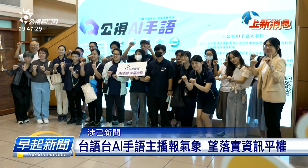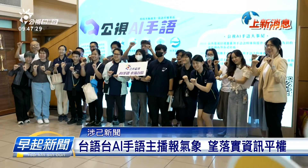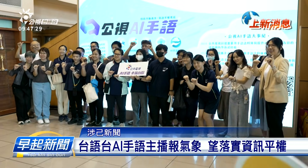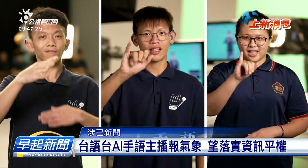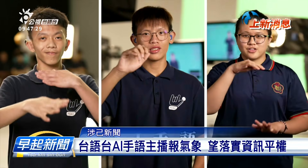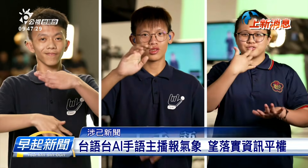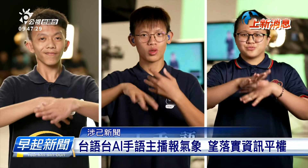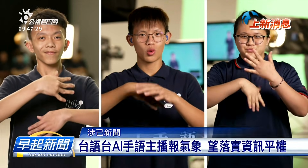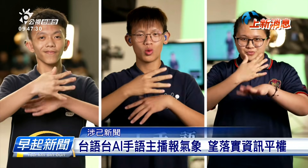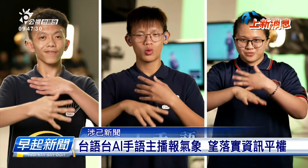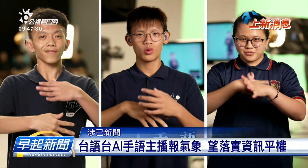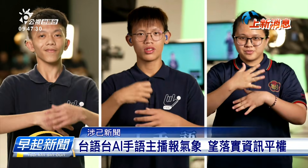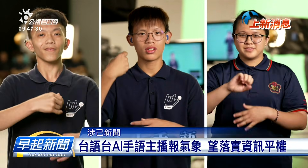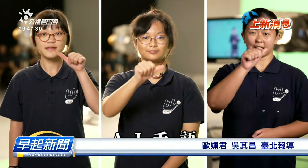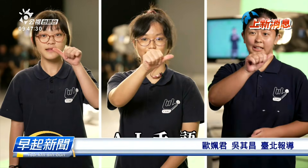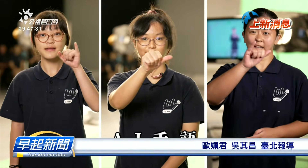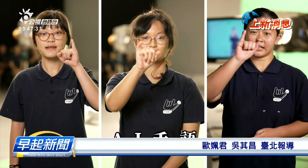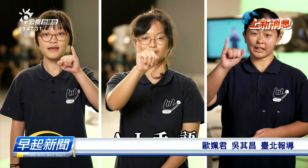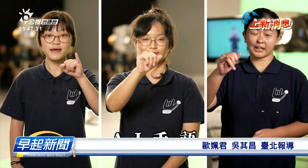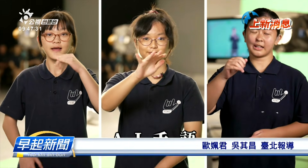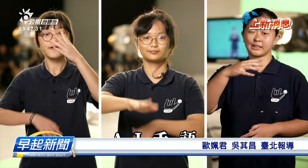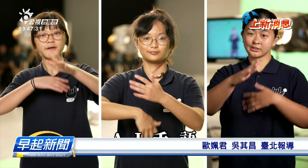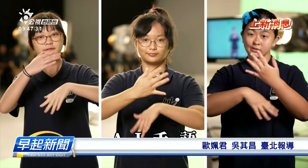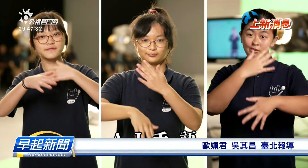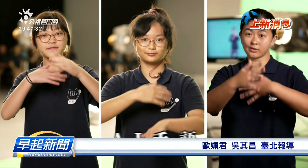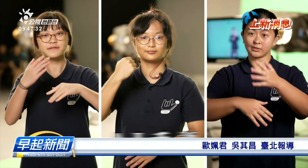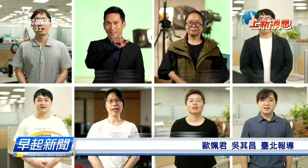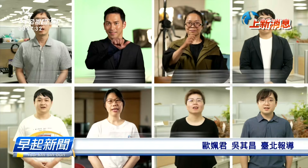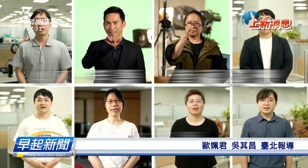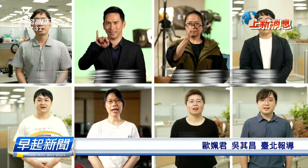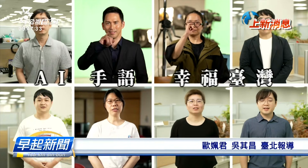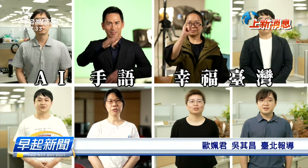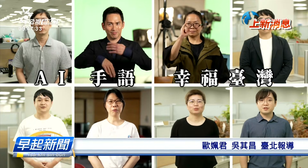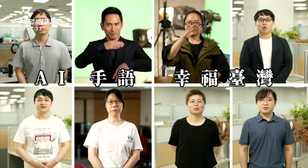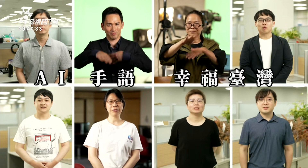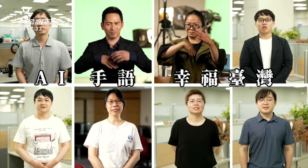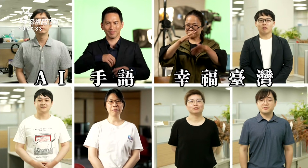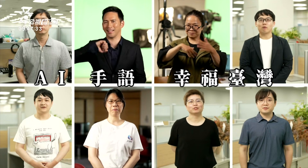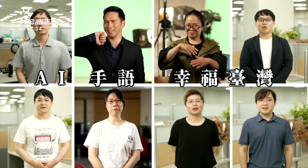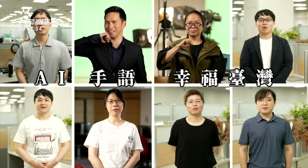讯平权，嘛，互乡亲的生活更加圆满。公司新闻采访报道。